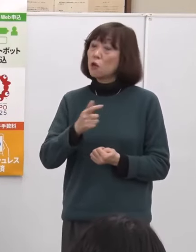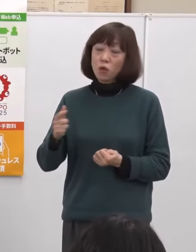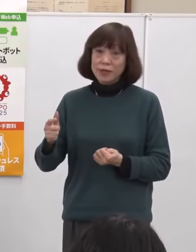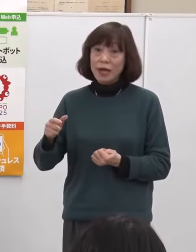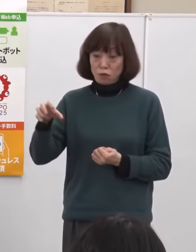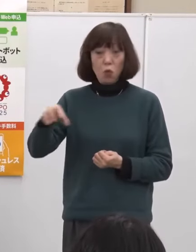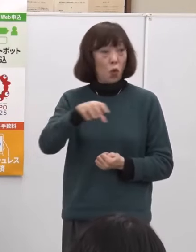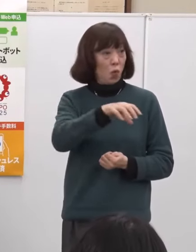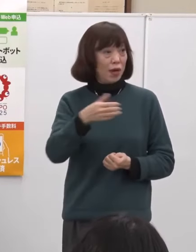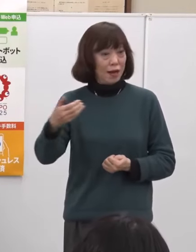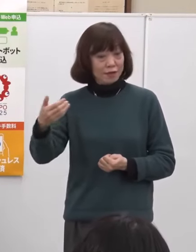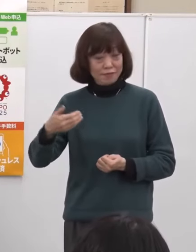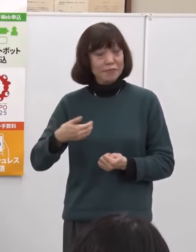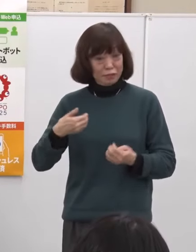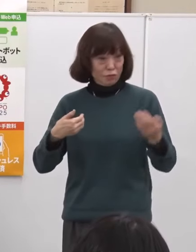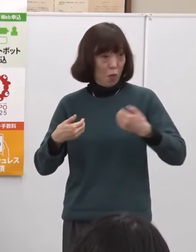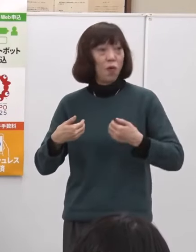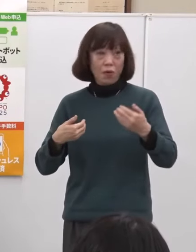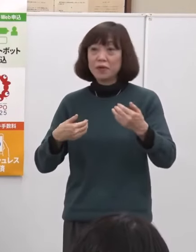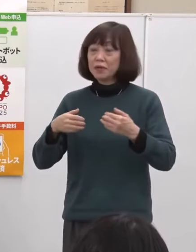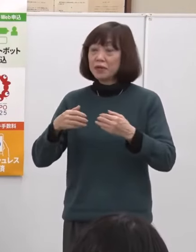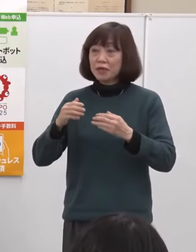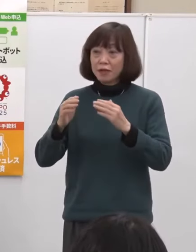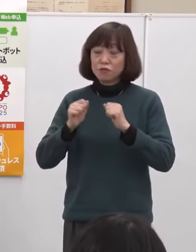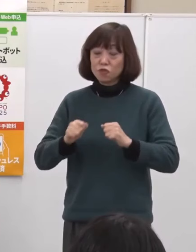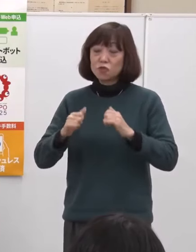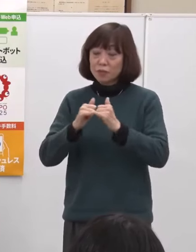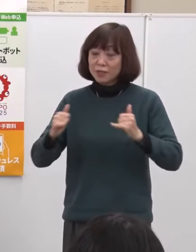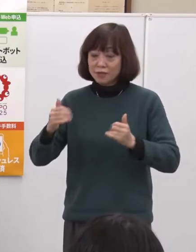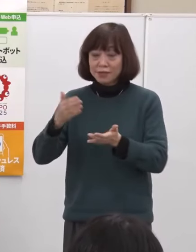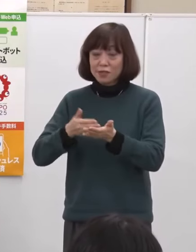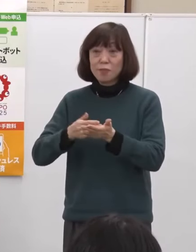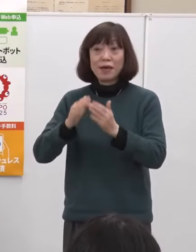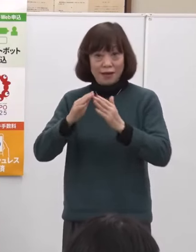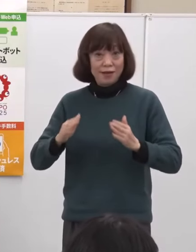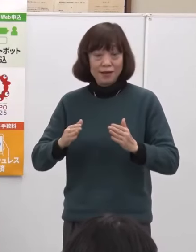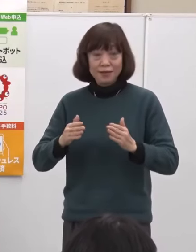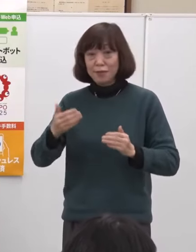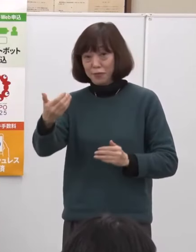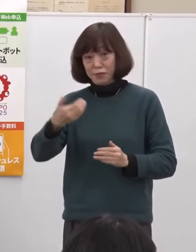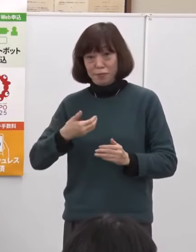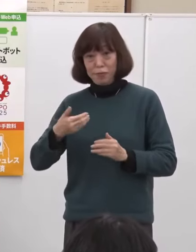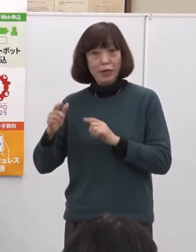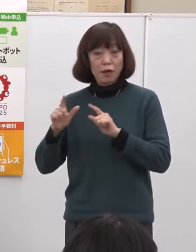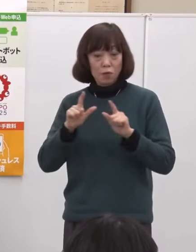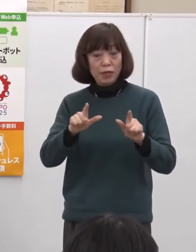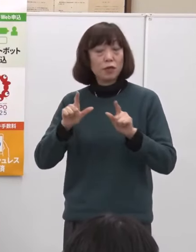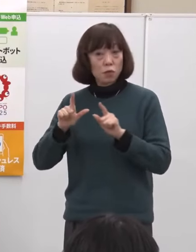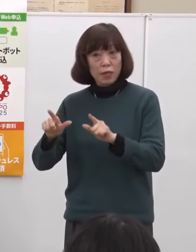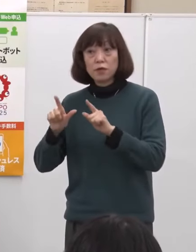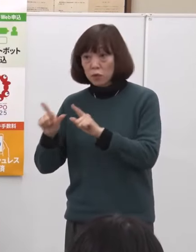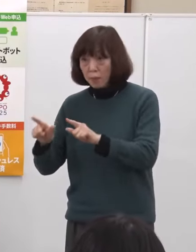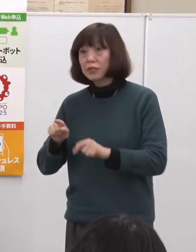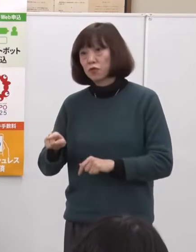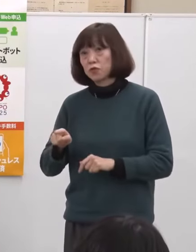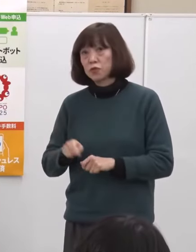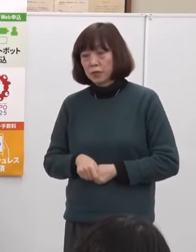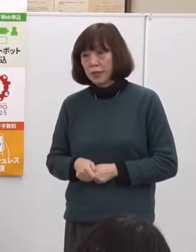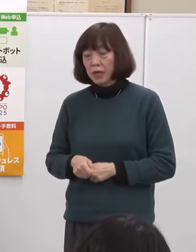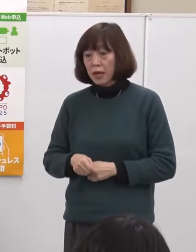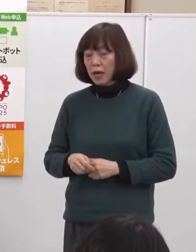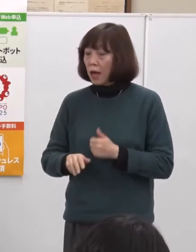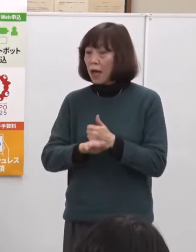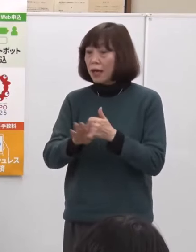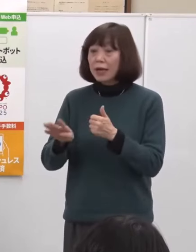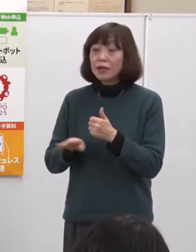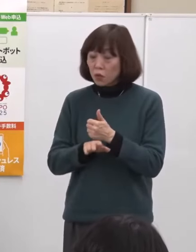し、住民説明会の方でもこれいただいてますので、順次お答えはしております。 で環境影響評価の方は評価